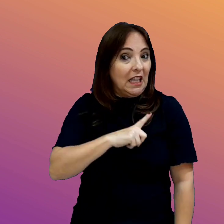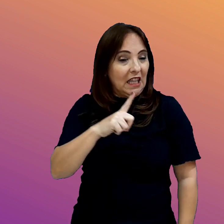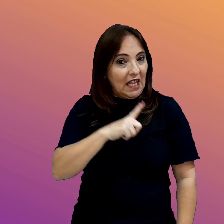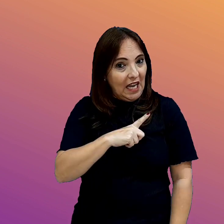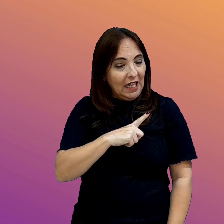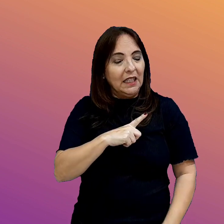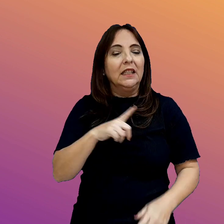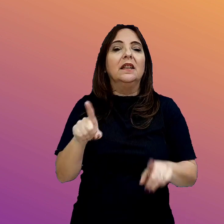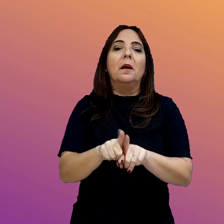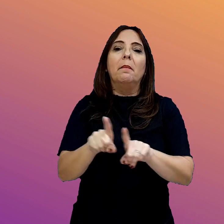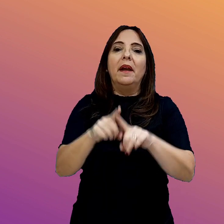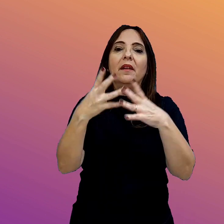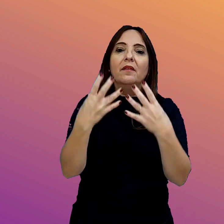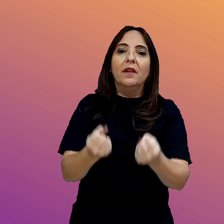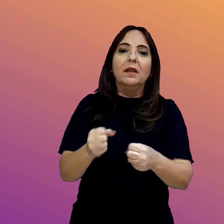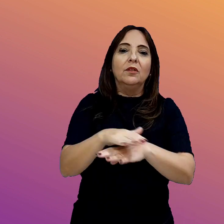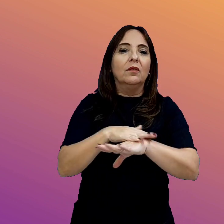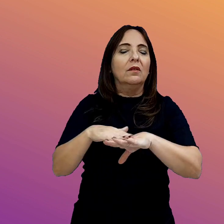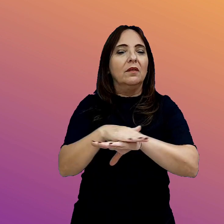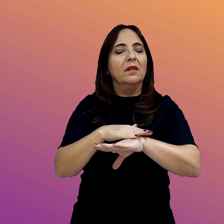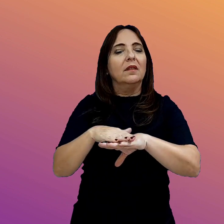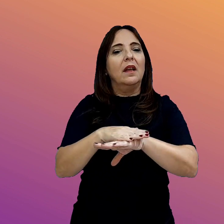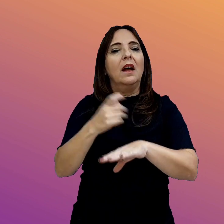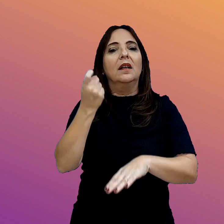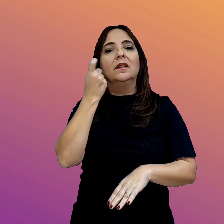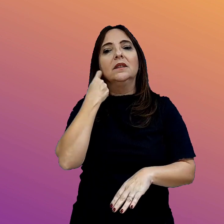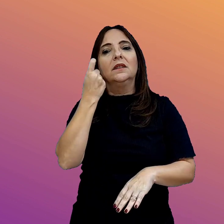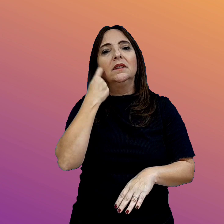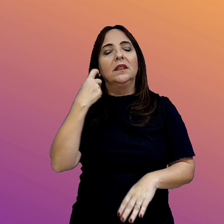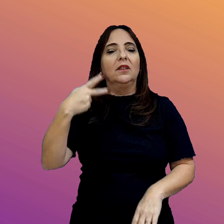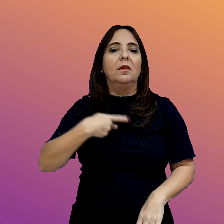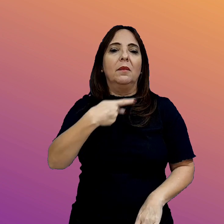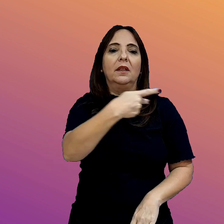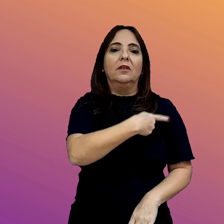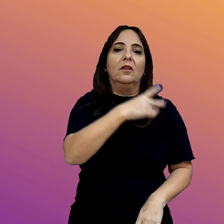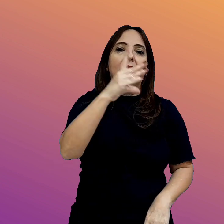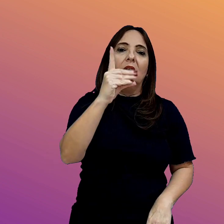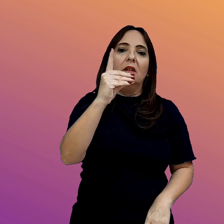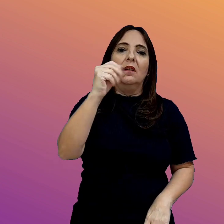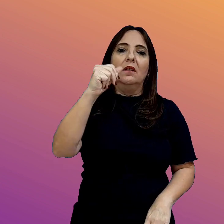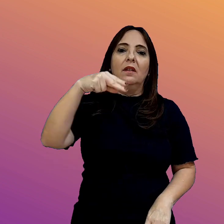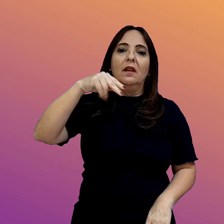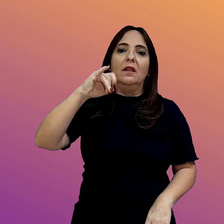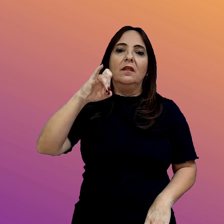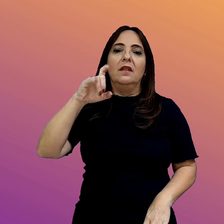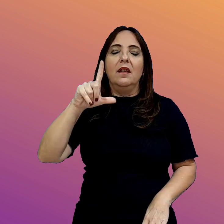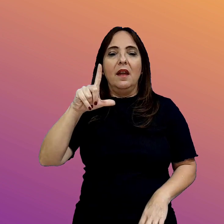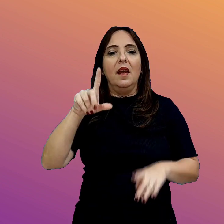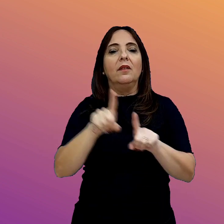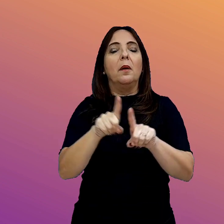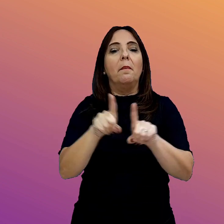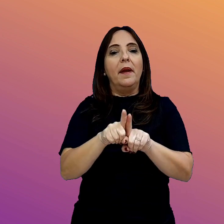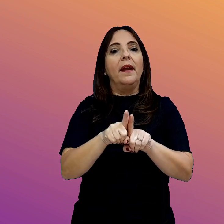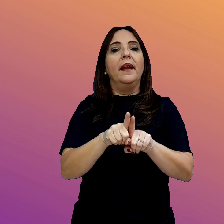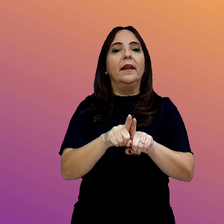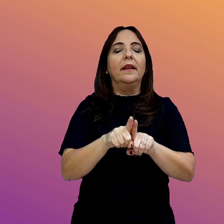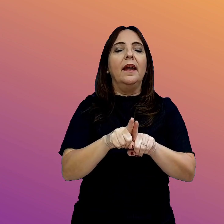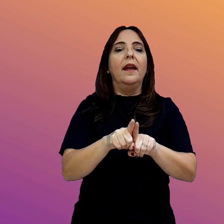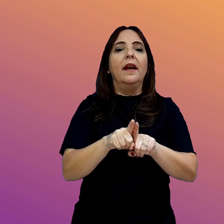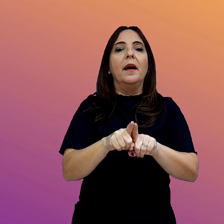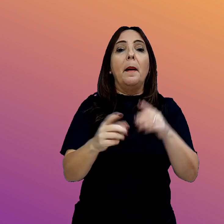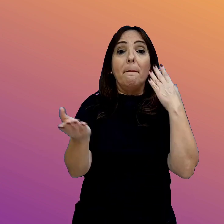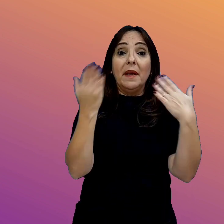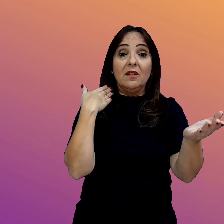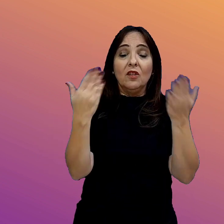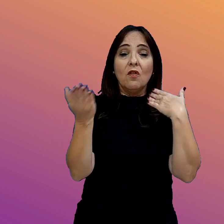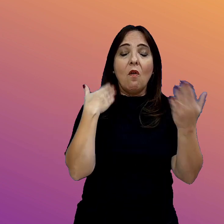sexta-feira com o pastor Daniel e a sua esposa, a psicóloga Adriana, sobre planejamento, planejando o